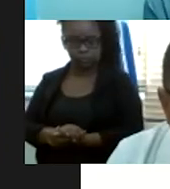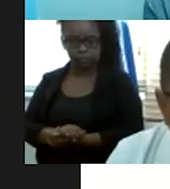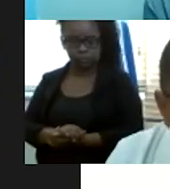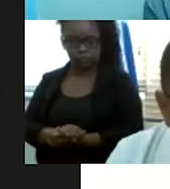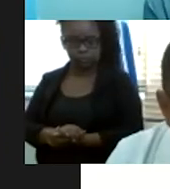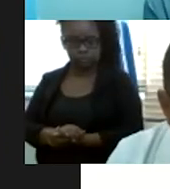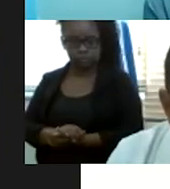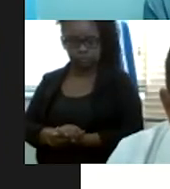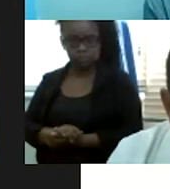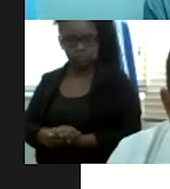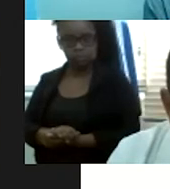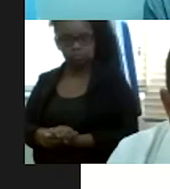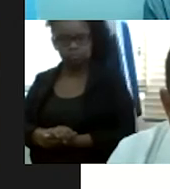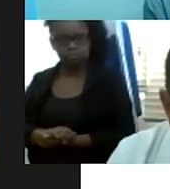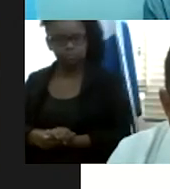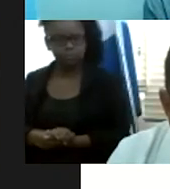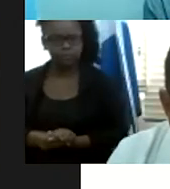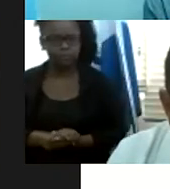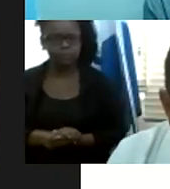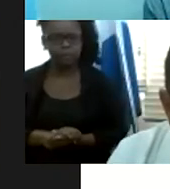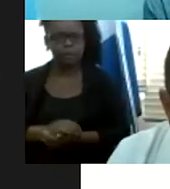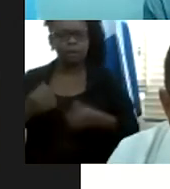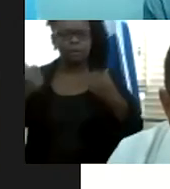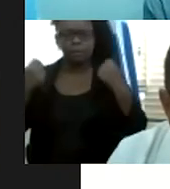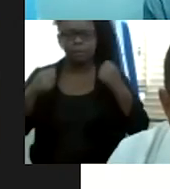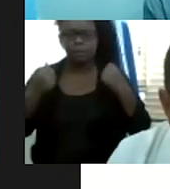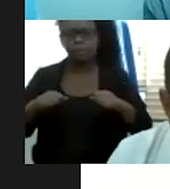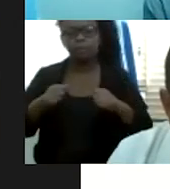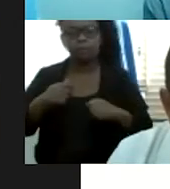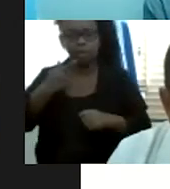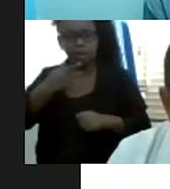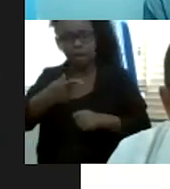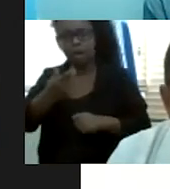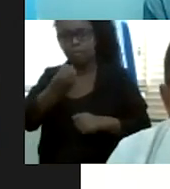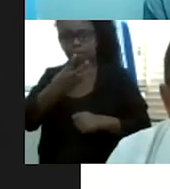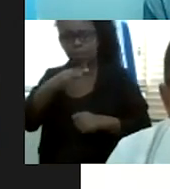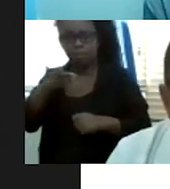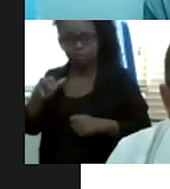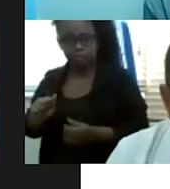Eu queria dar um bom dia a todos.